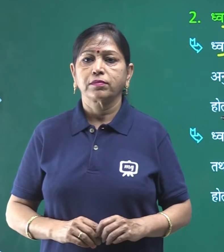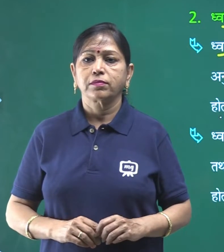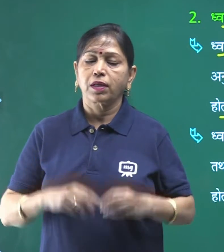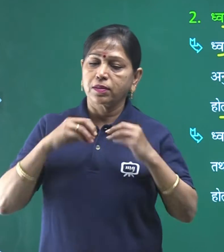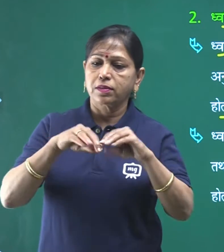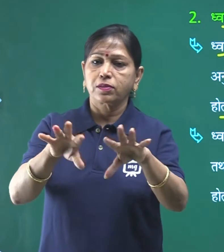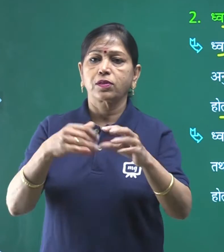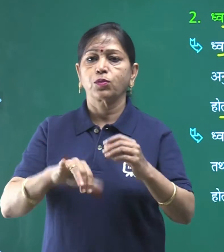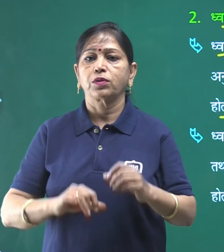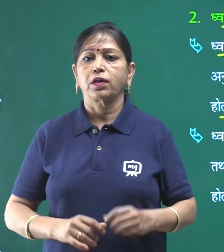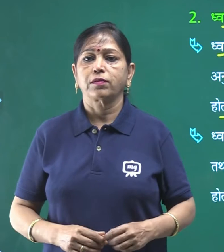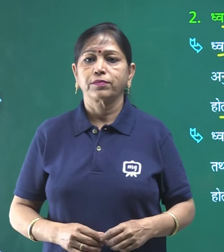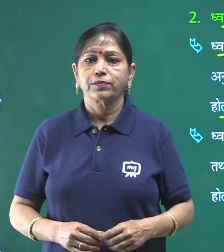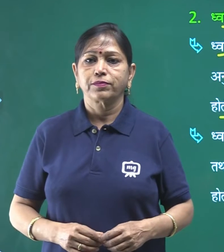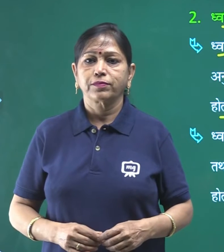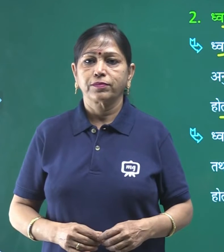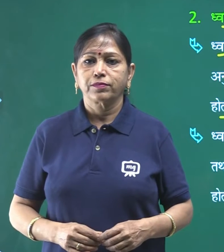संचरित होती है।